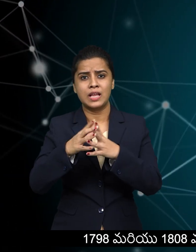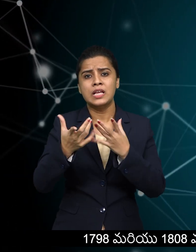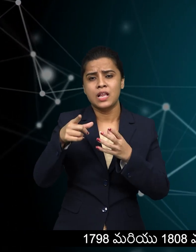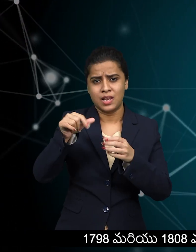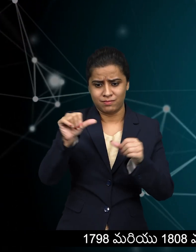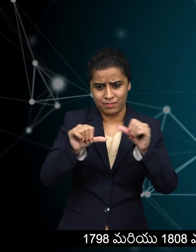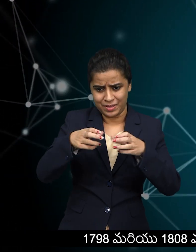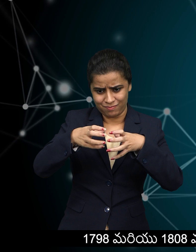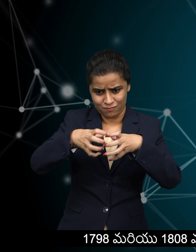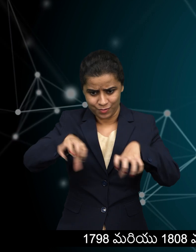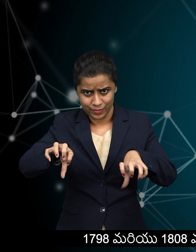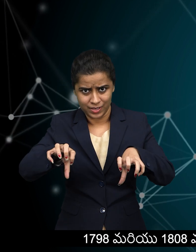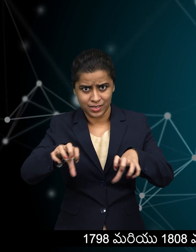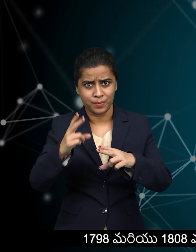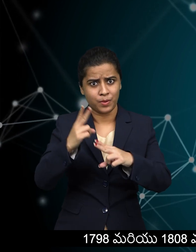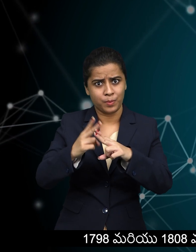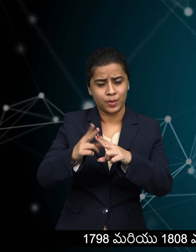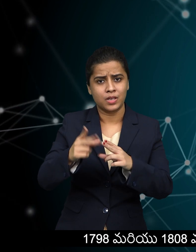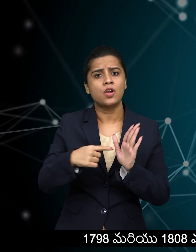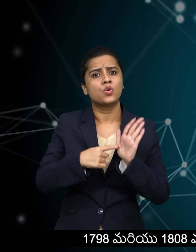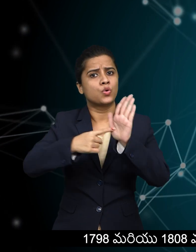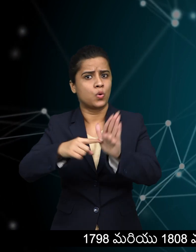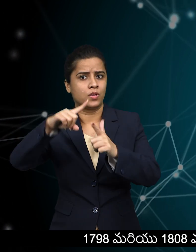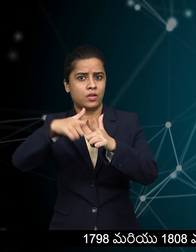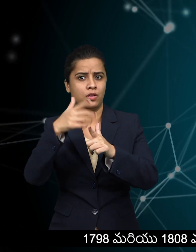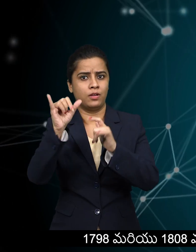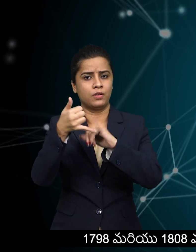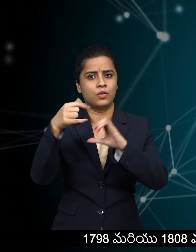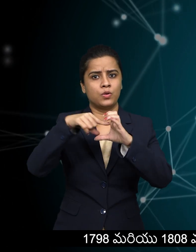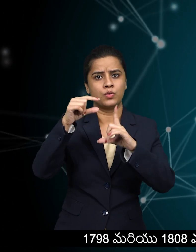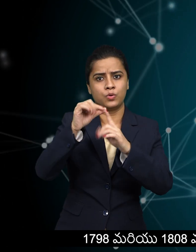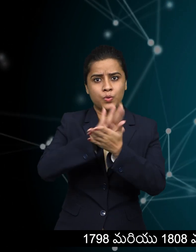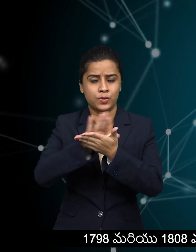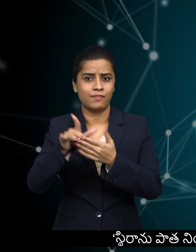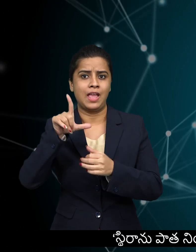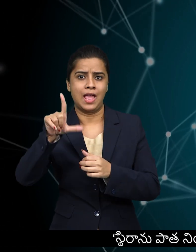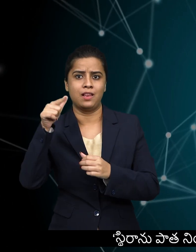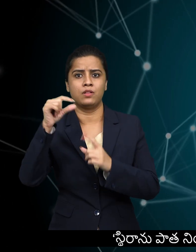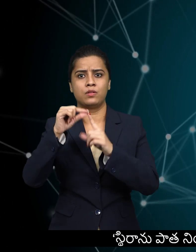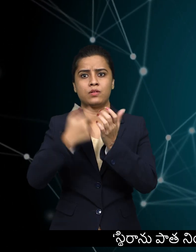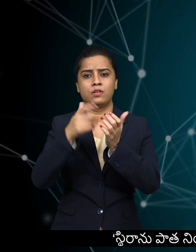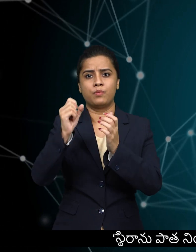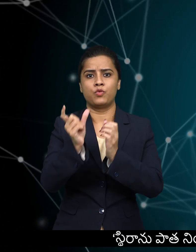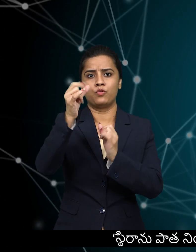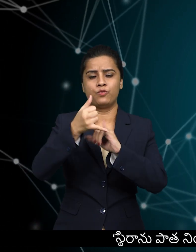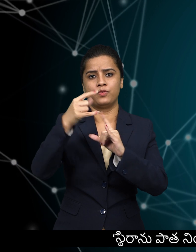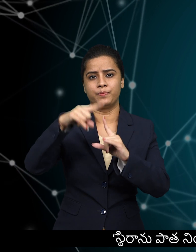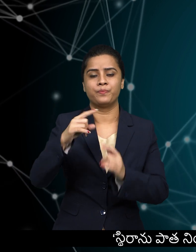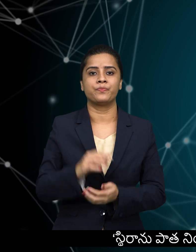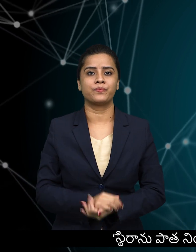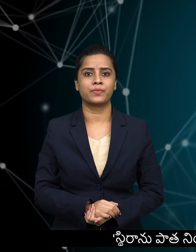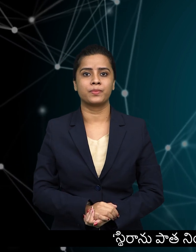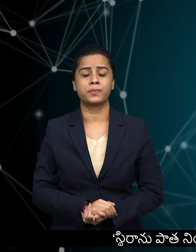1798 మరియు 1808 మధ్య జోసెఫ్ ఎల్ ప్రౌస్ట్ ద్వారా స్థిరానుపాత నియమంను